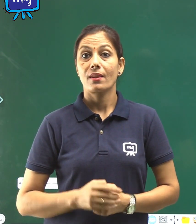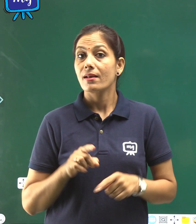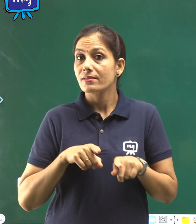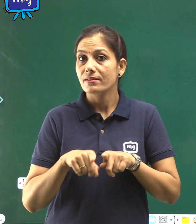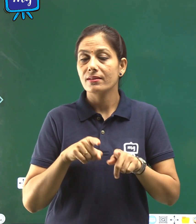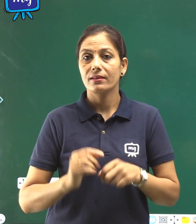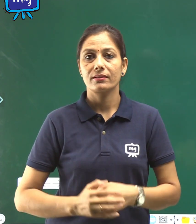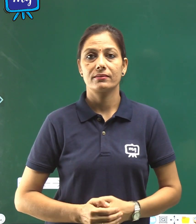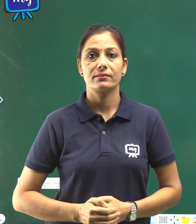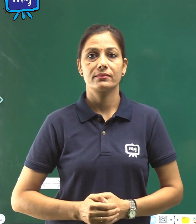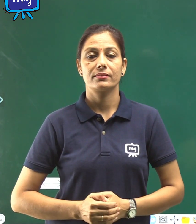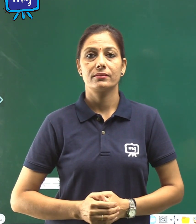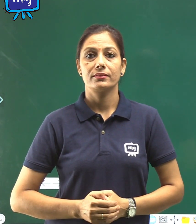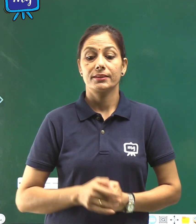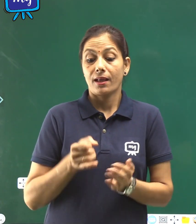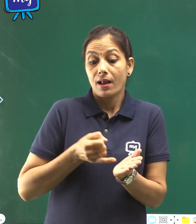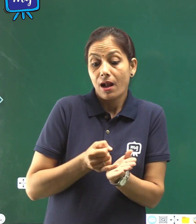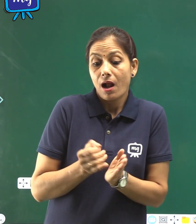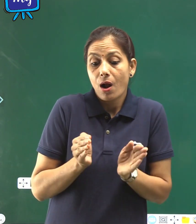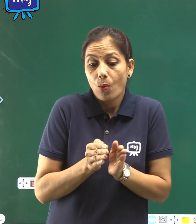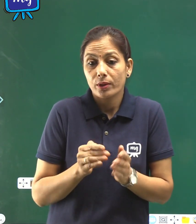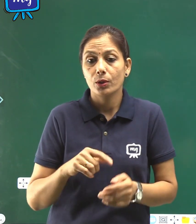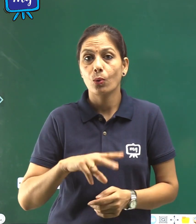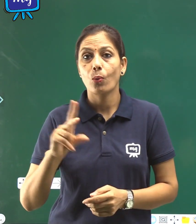जैसे गांव की कोई